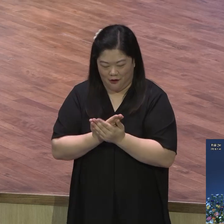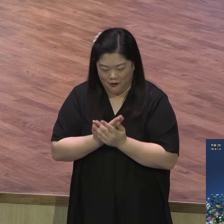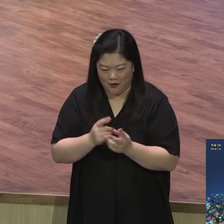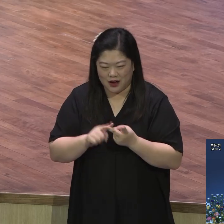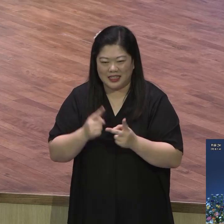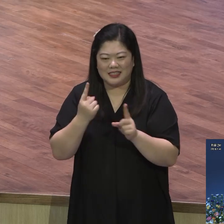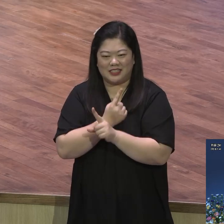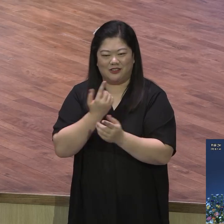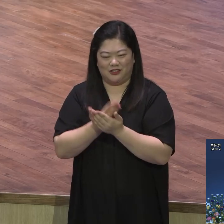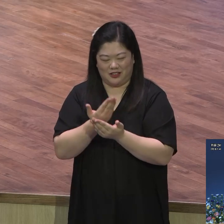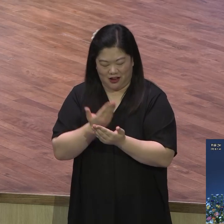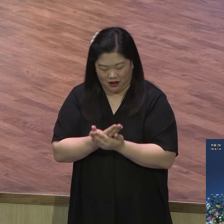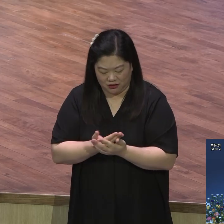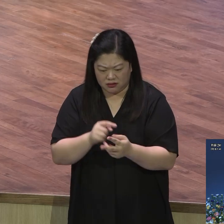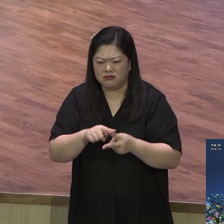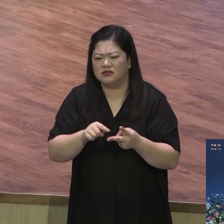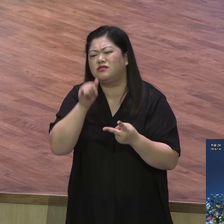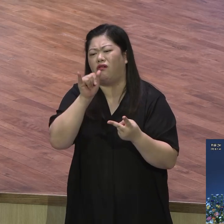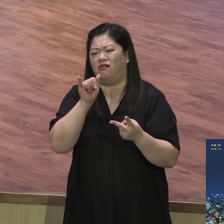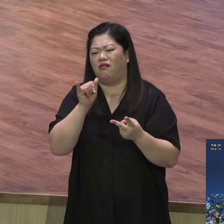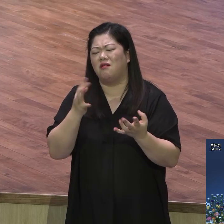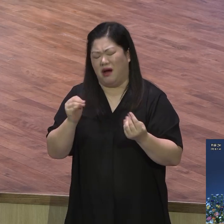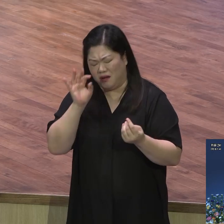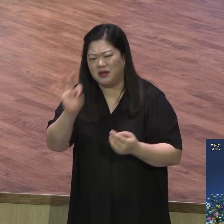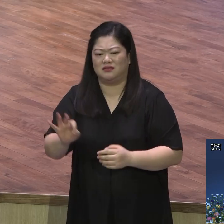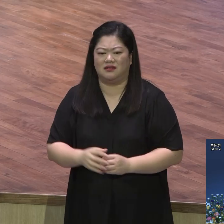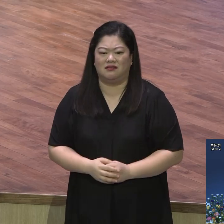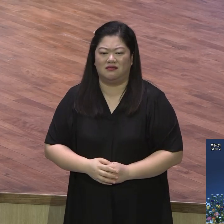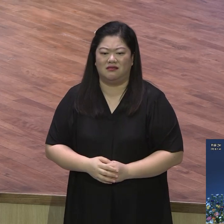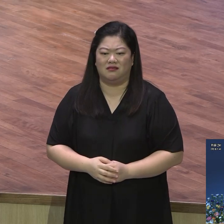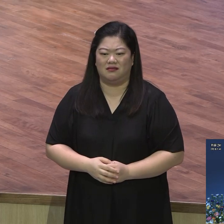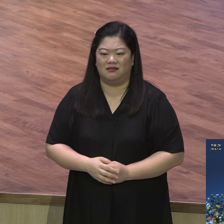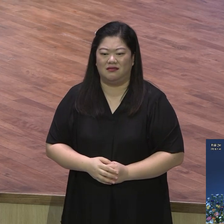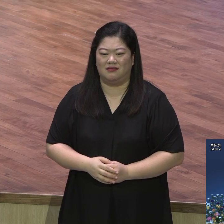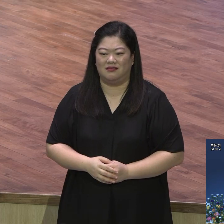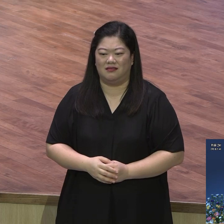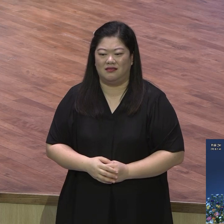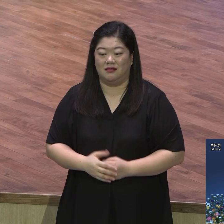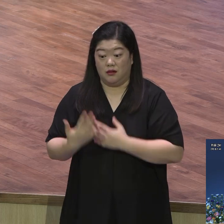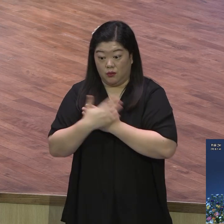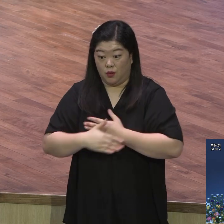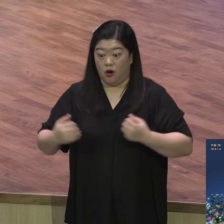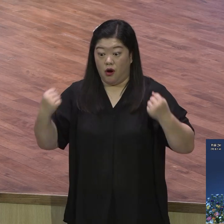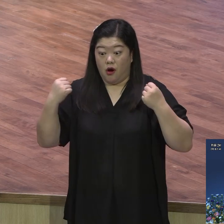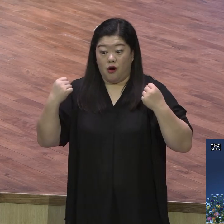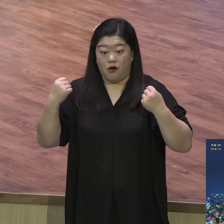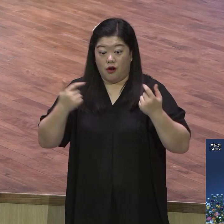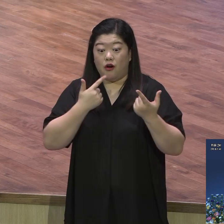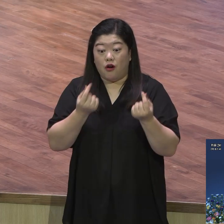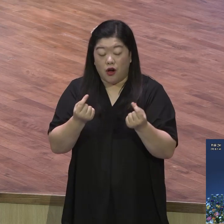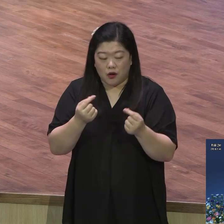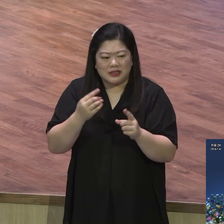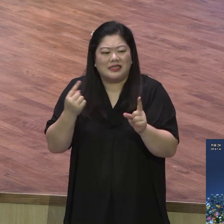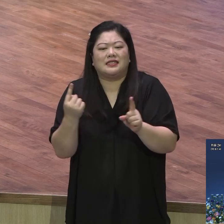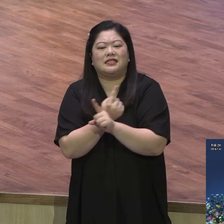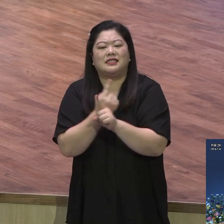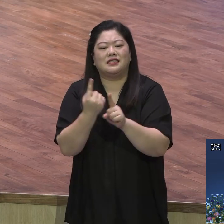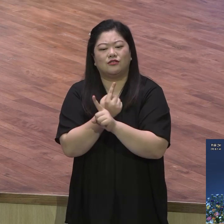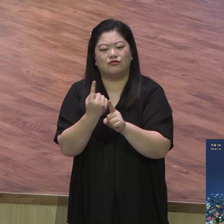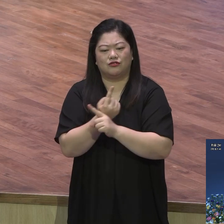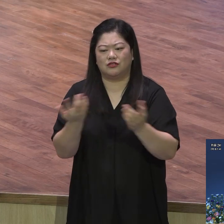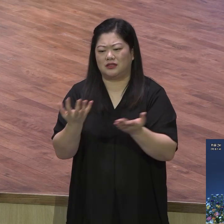상위권에 있습니다. 건강, 치유. 그게 큰 관심이 있죠. 그만큼 치유 사역에 관한 관심이 많습니다.